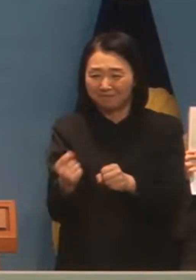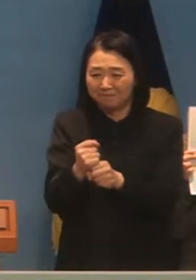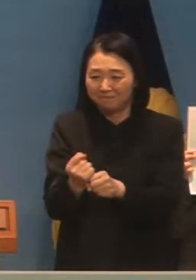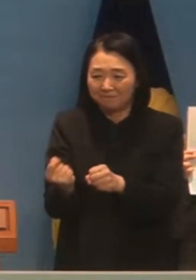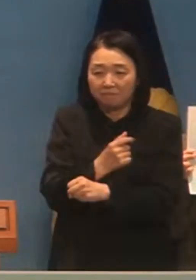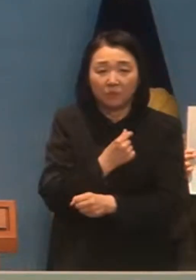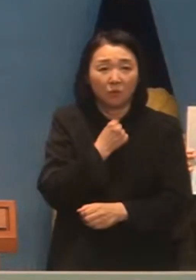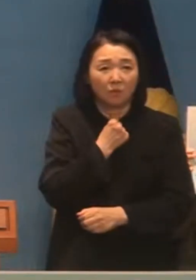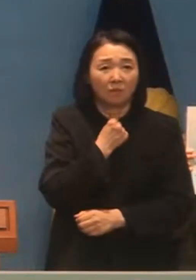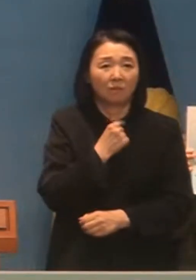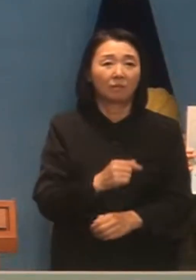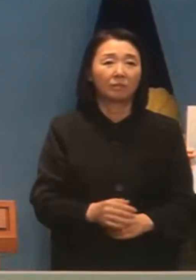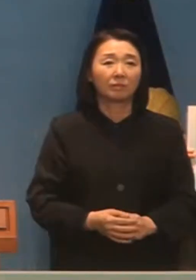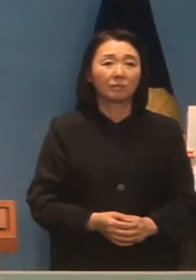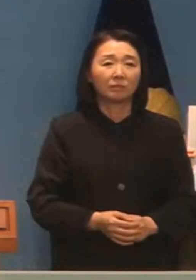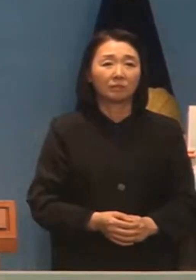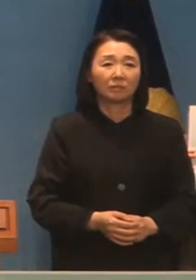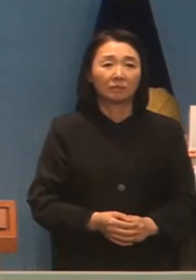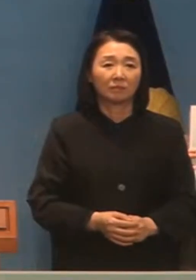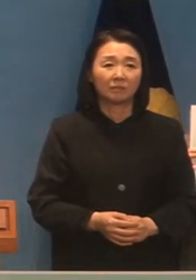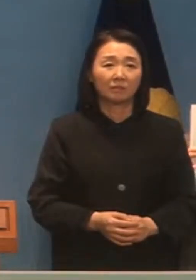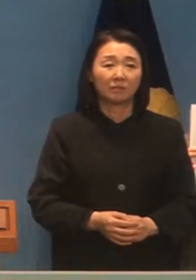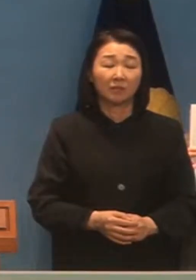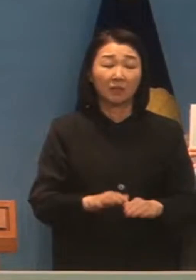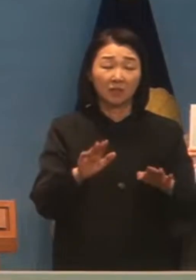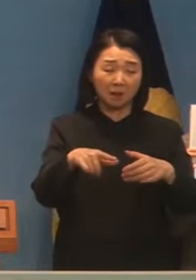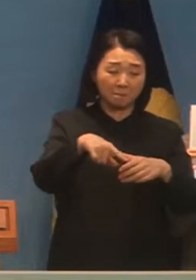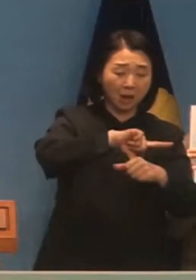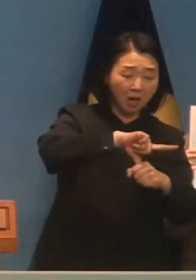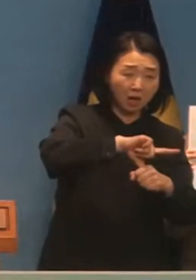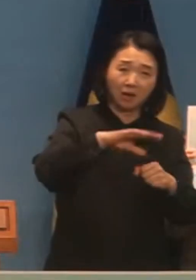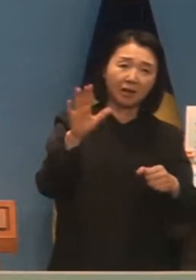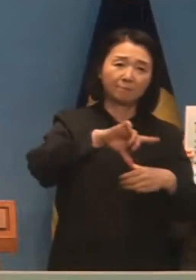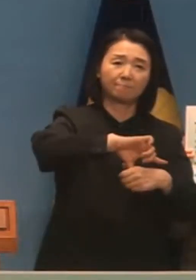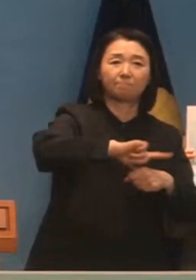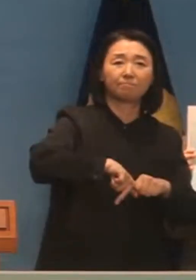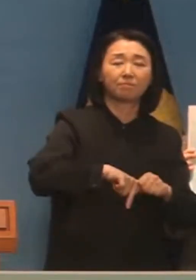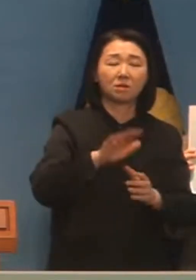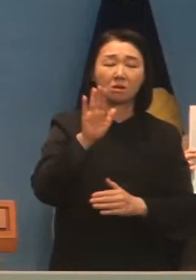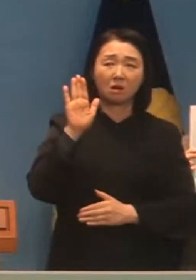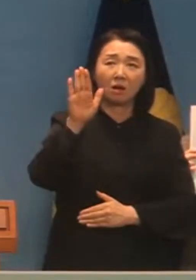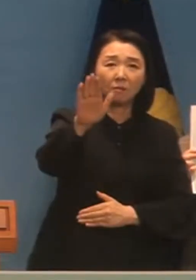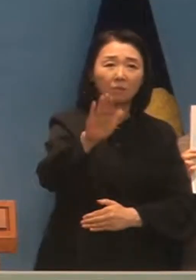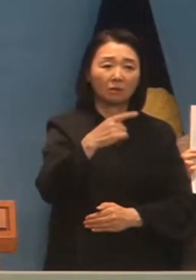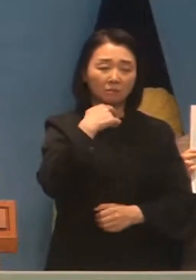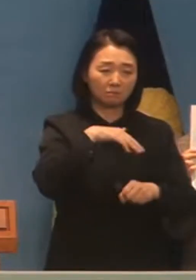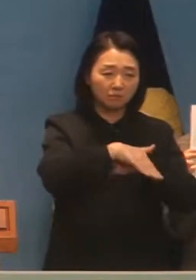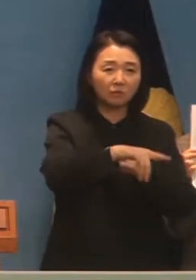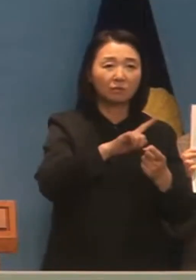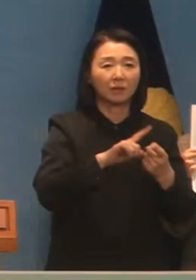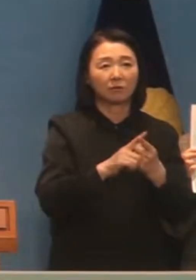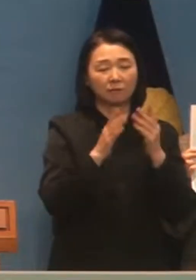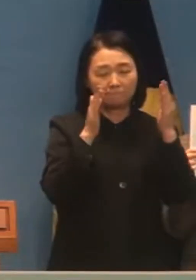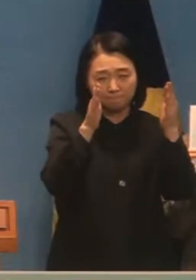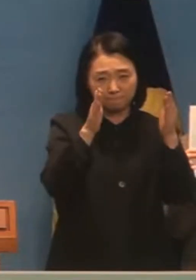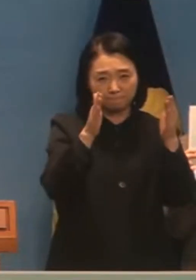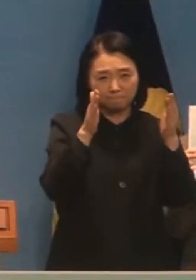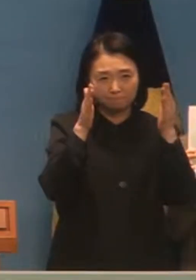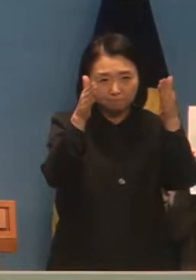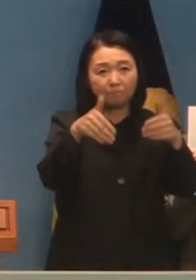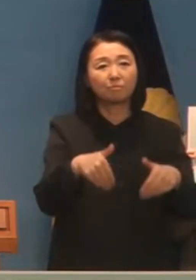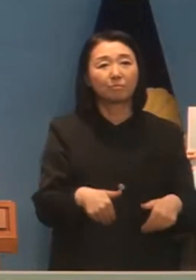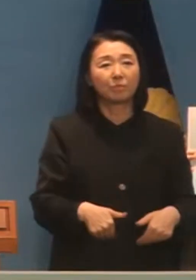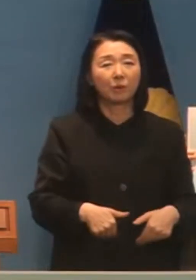있습니다. 거꾸로 가던 시계를 이제 다시 앞으로 더 개혁적이고 민주적인 방향으로 돌려야만